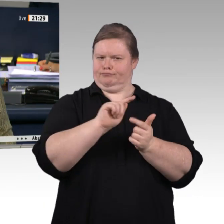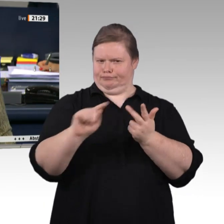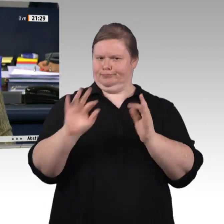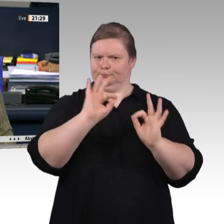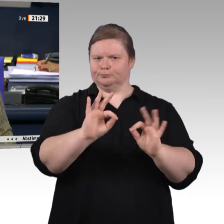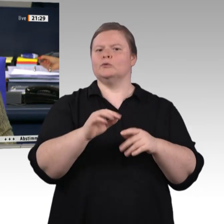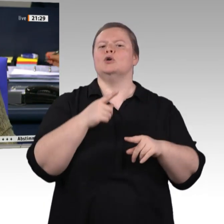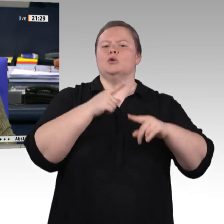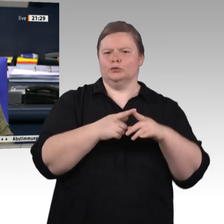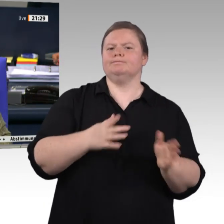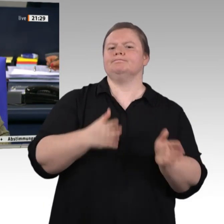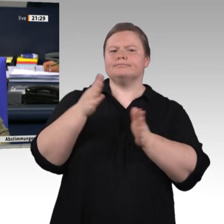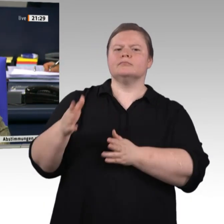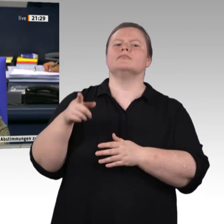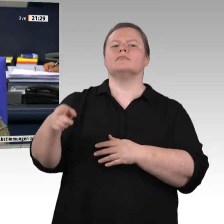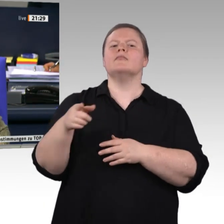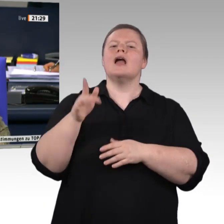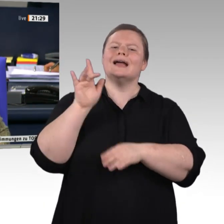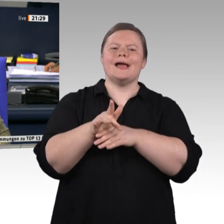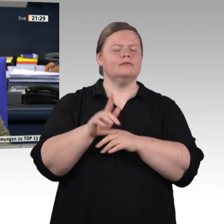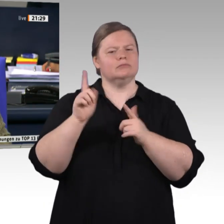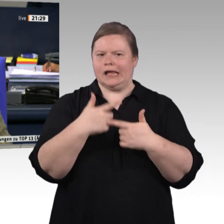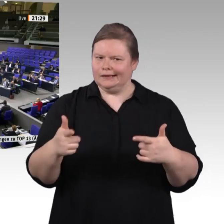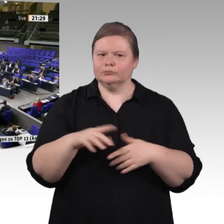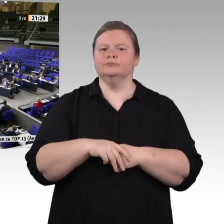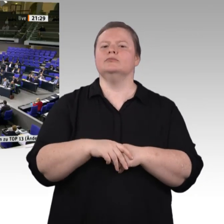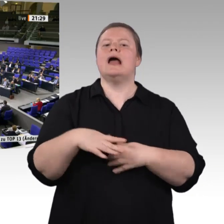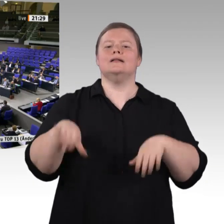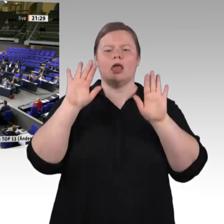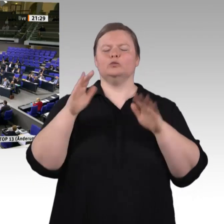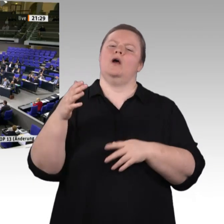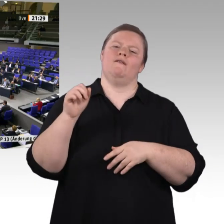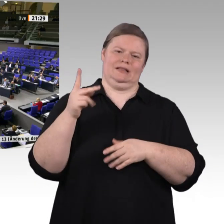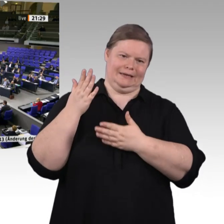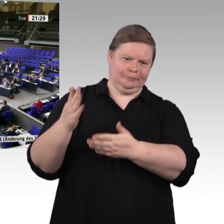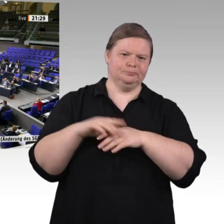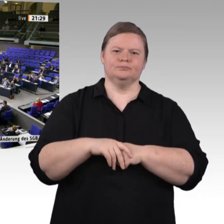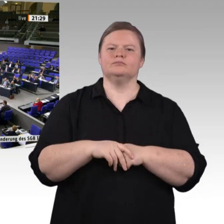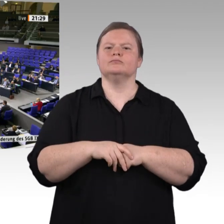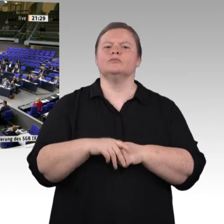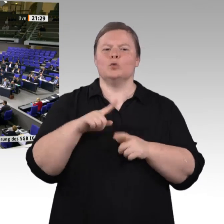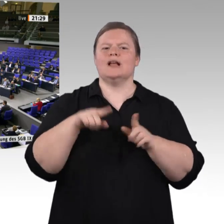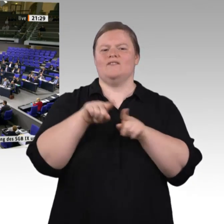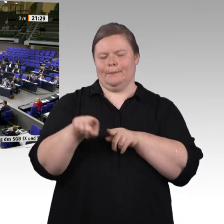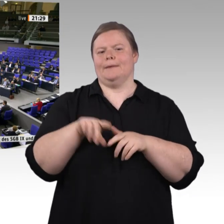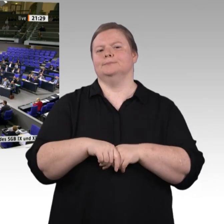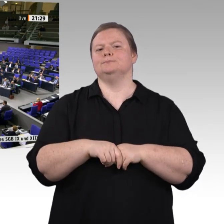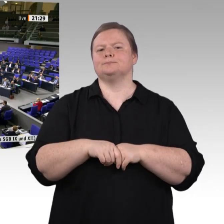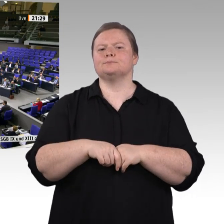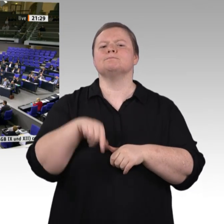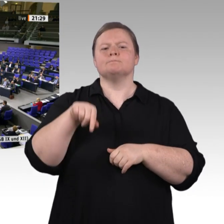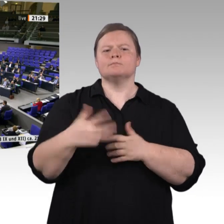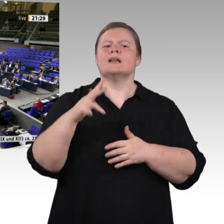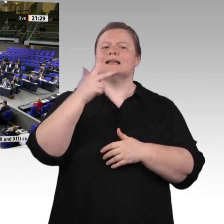und Schlussabstimmung. Ich bitte diejenigen, die dem Gesetzentwurf zustimmen wollen, sich jetzt zu erheben.